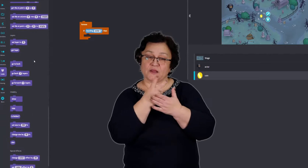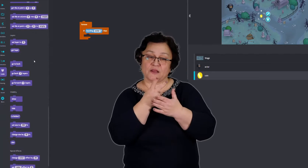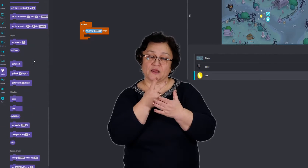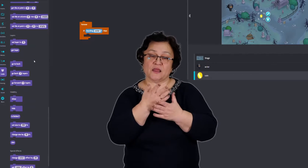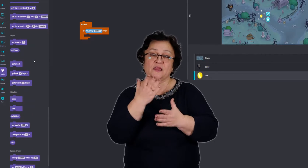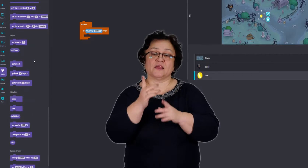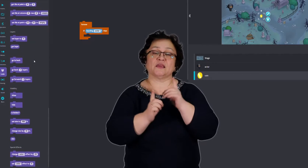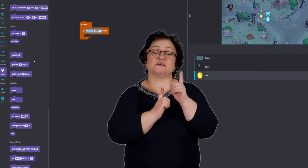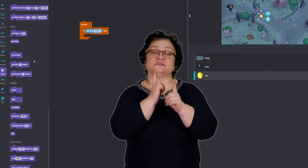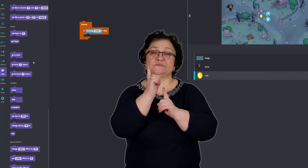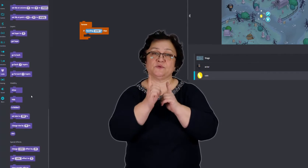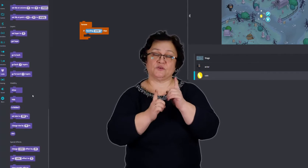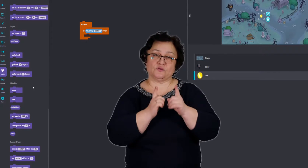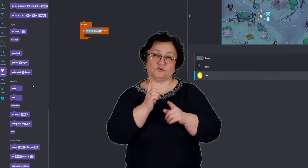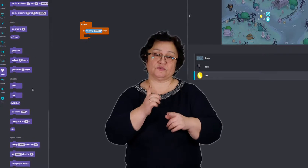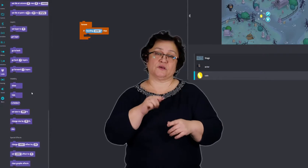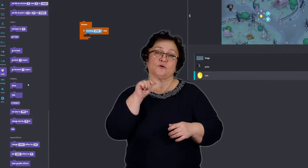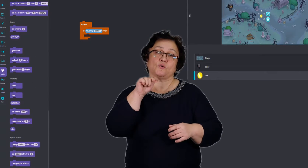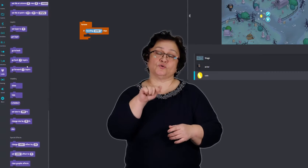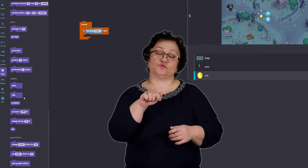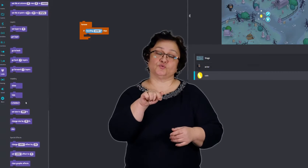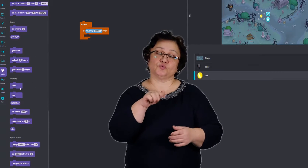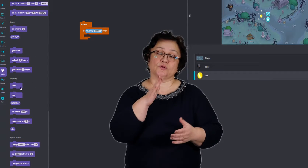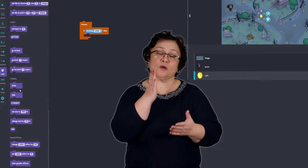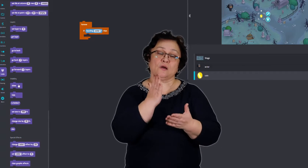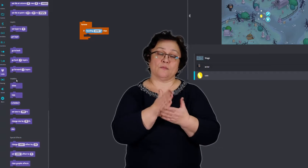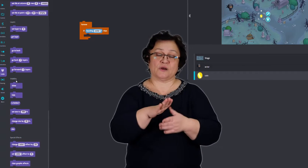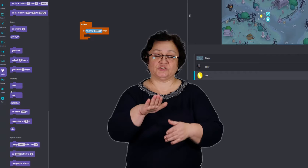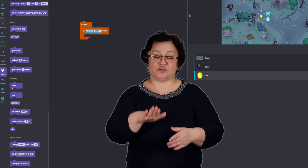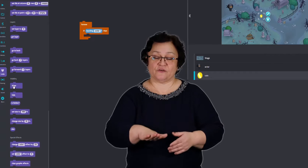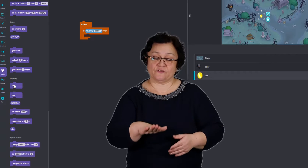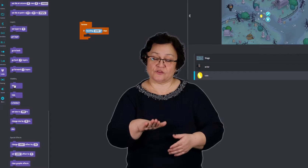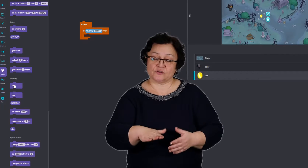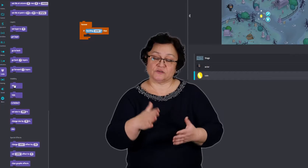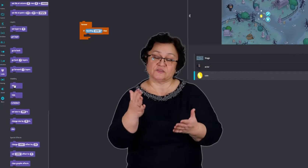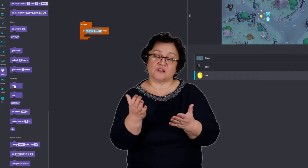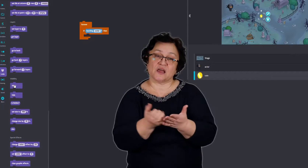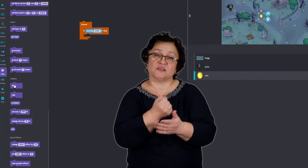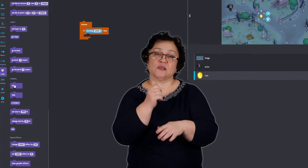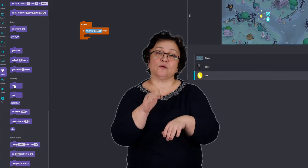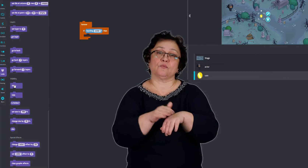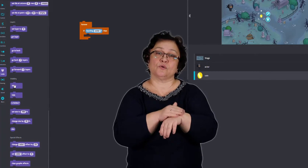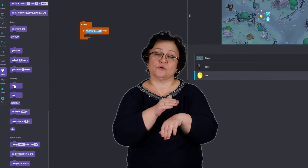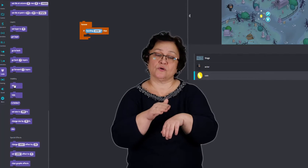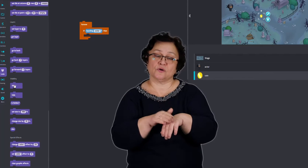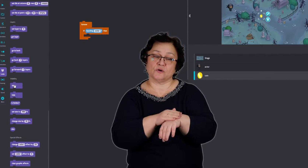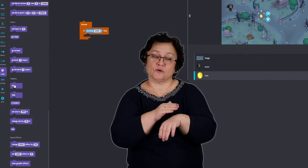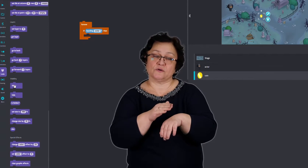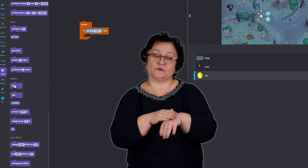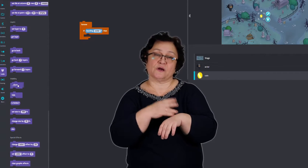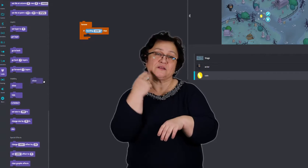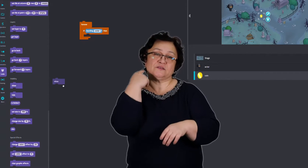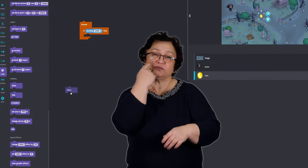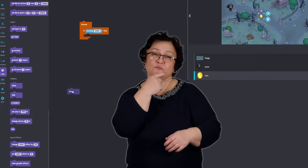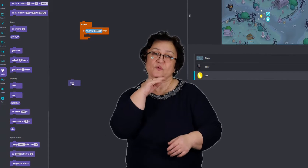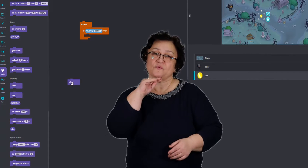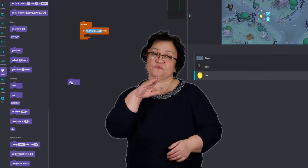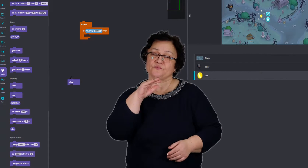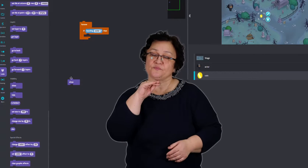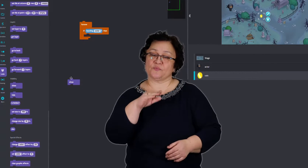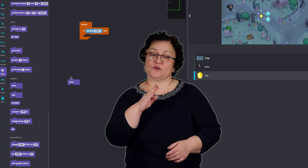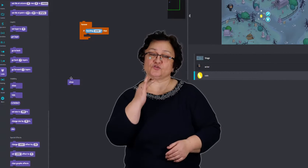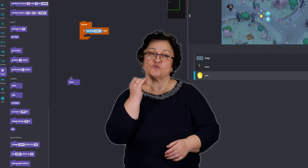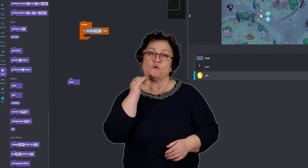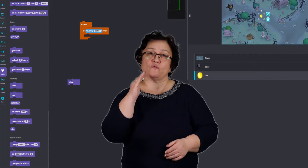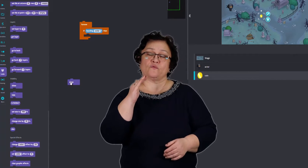який змінюється. Тому ось тут, майже внизу, знайди, будь ласка, show і hide. Show